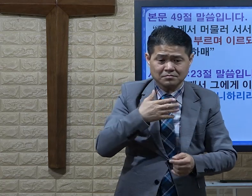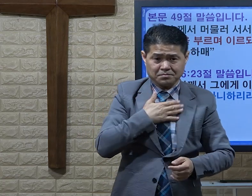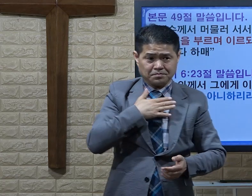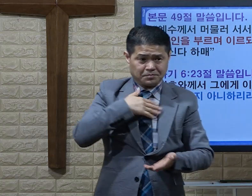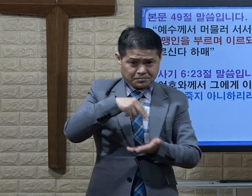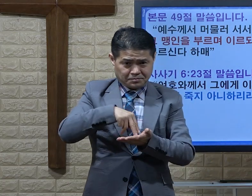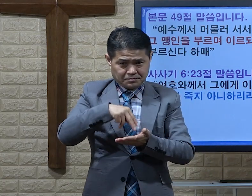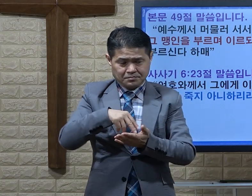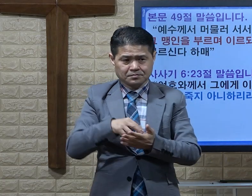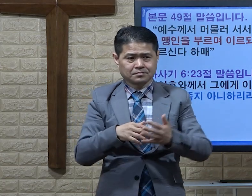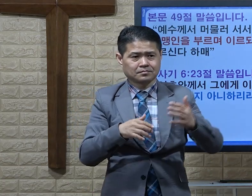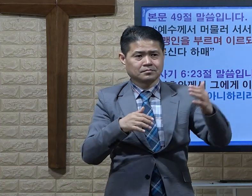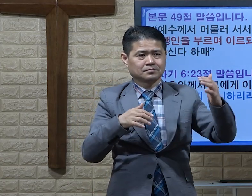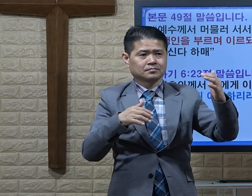제 입장에서는